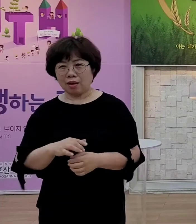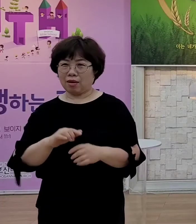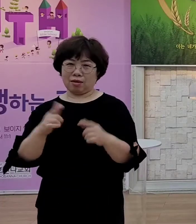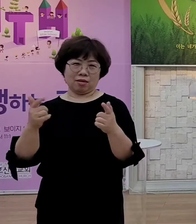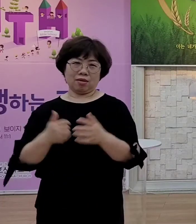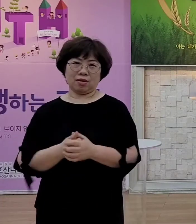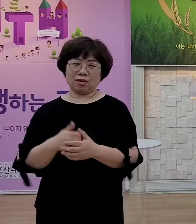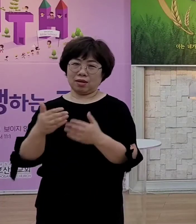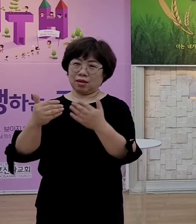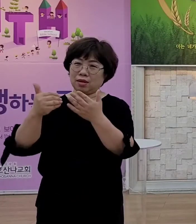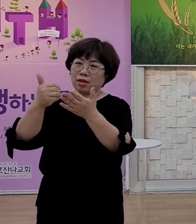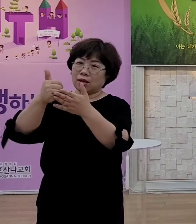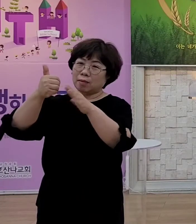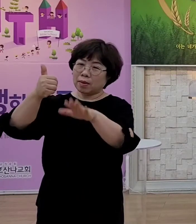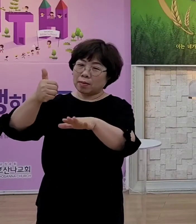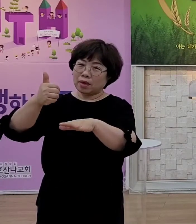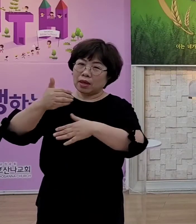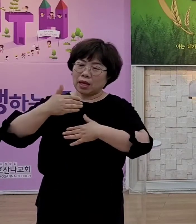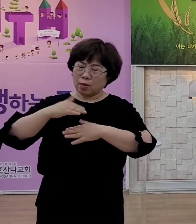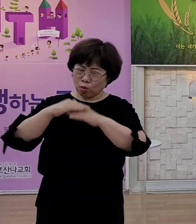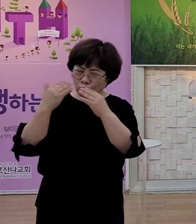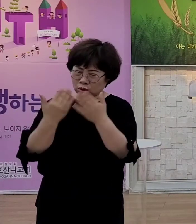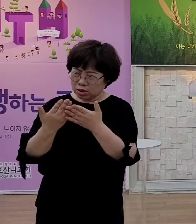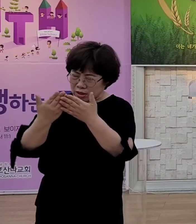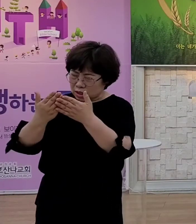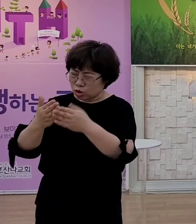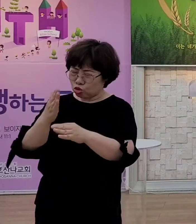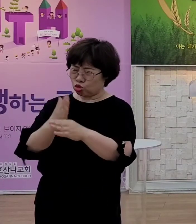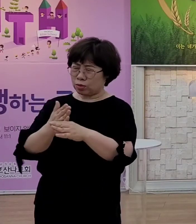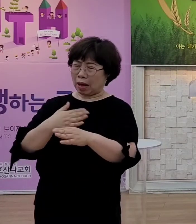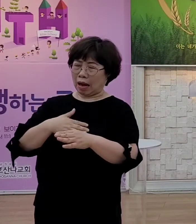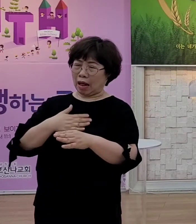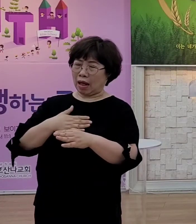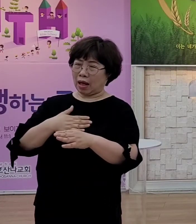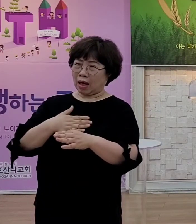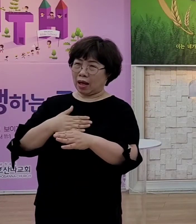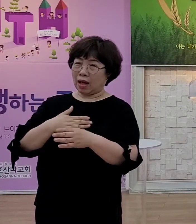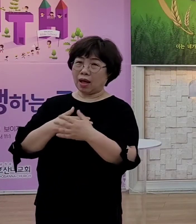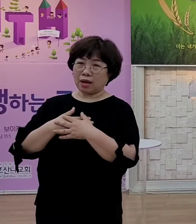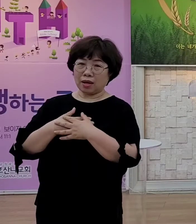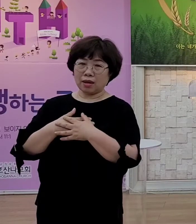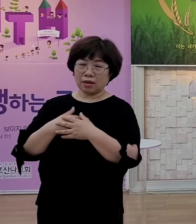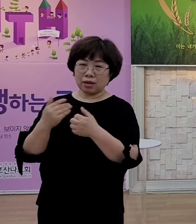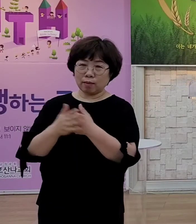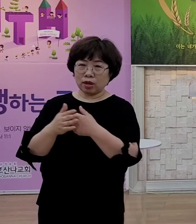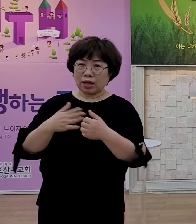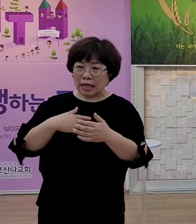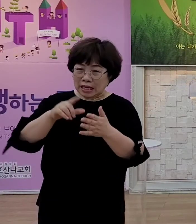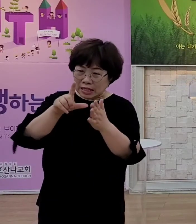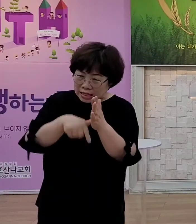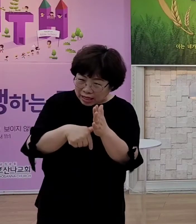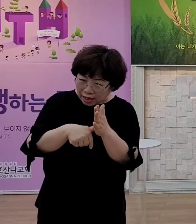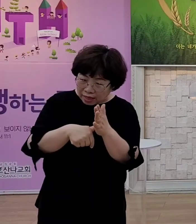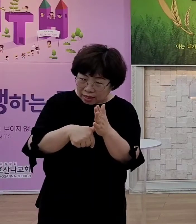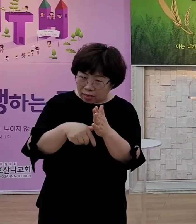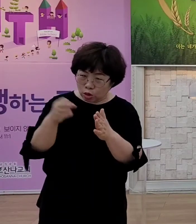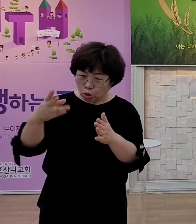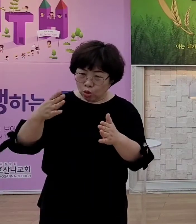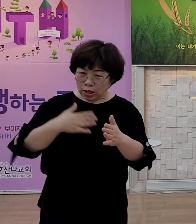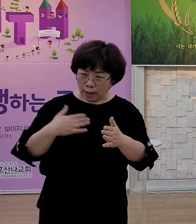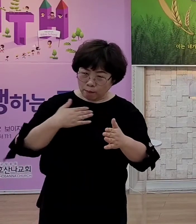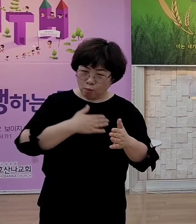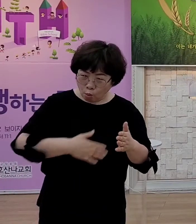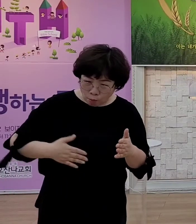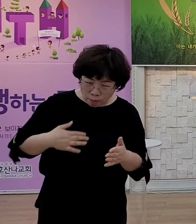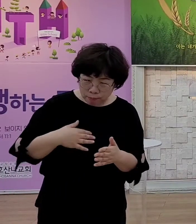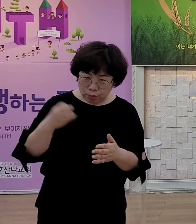내 전부를 드리는지 우리 중심을 이미 아신단 말이에요. 무엇을 보고 아실까? 그래서 내 시간과 내